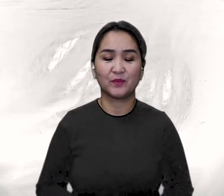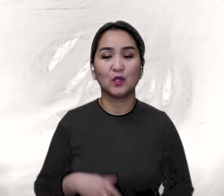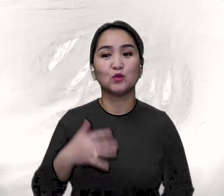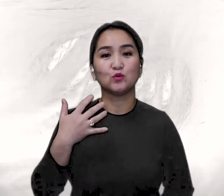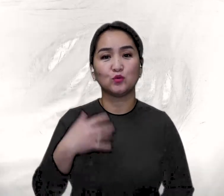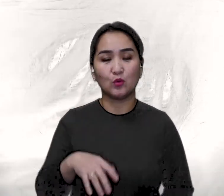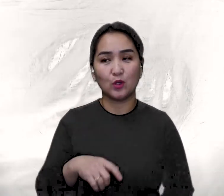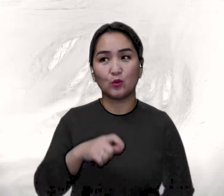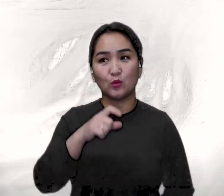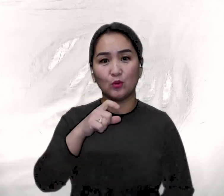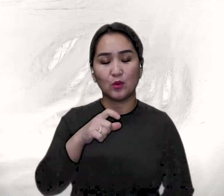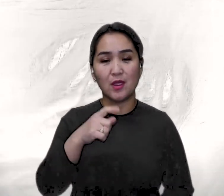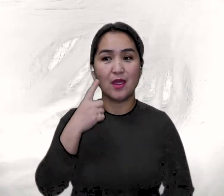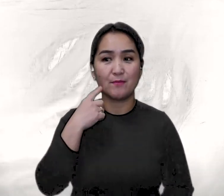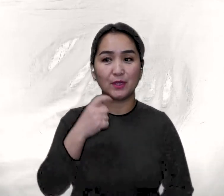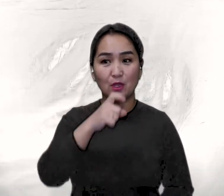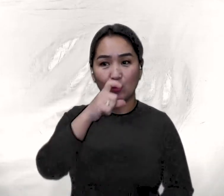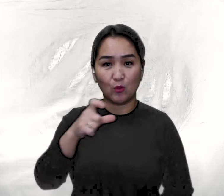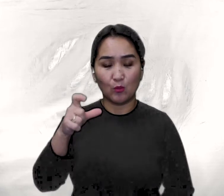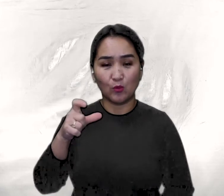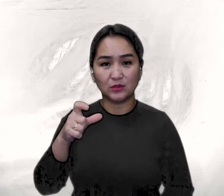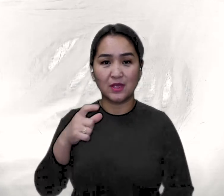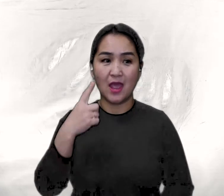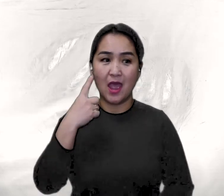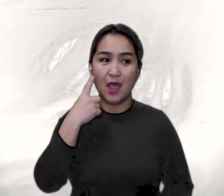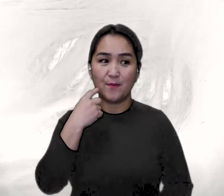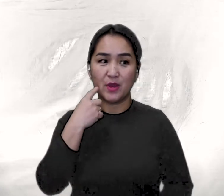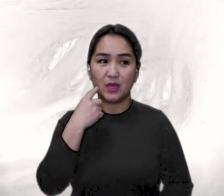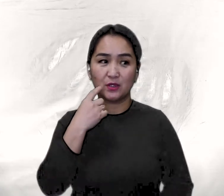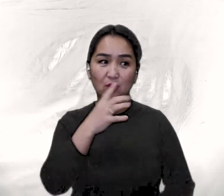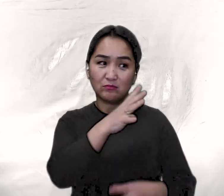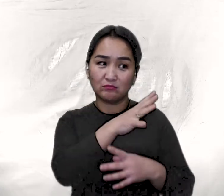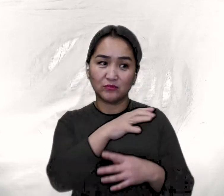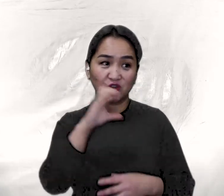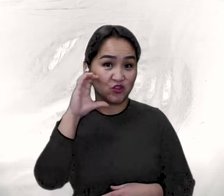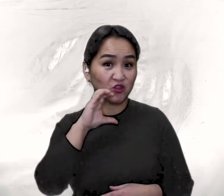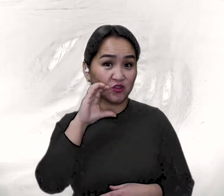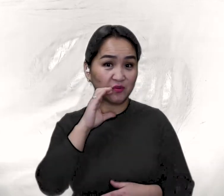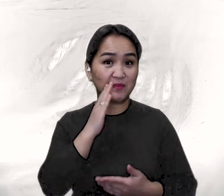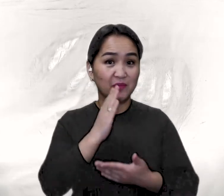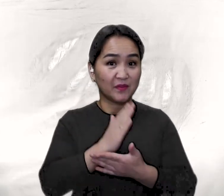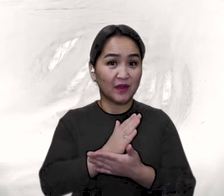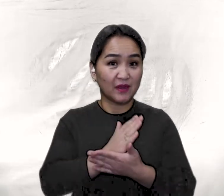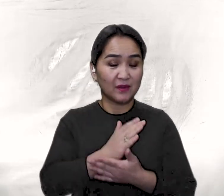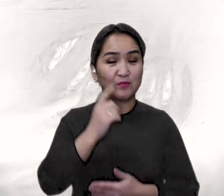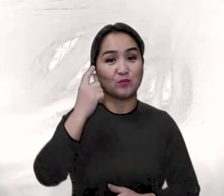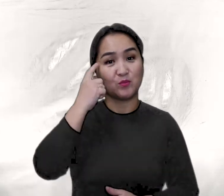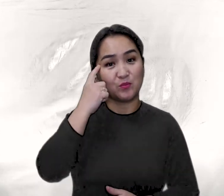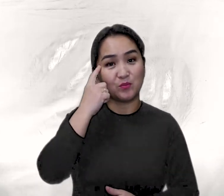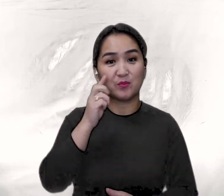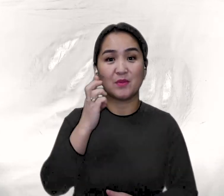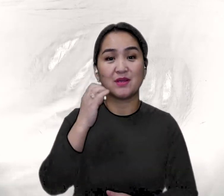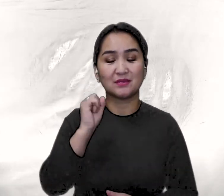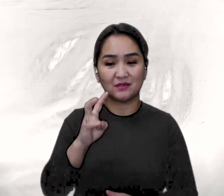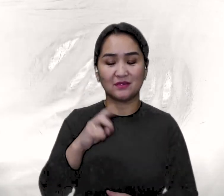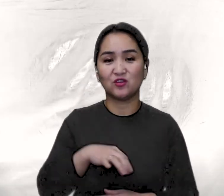Зүгээр ингээд хүн бол нэг эмэгтэй хүн болох нэг эмэгтэй хүнээ сонирхоод нэг байдаг байх гэж бодоод байдагсан. Тэгээд тэр нь өөрөөсөн.